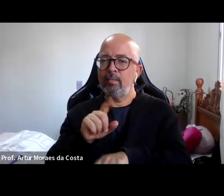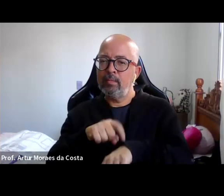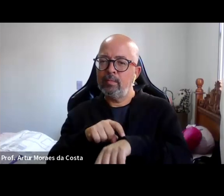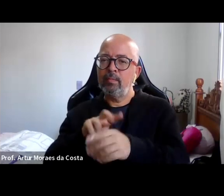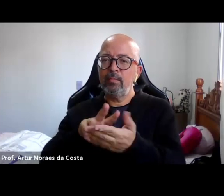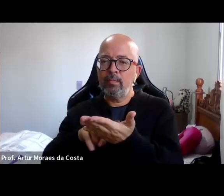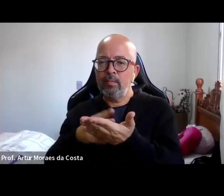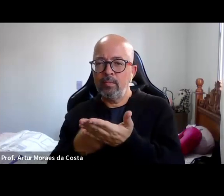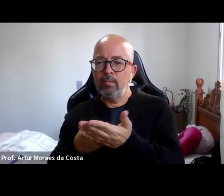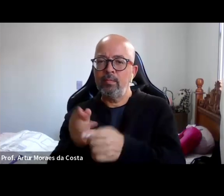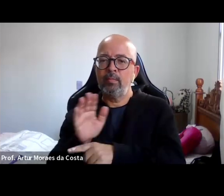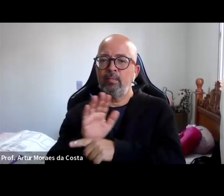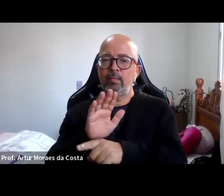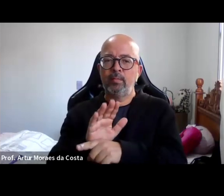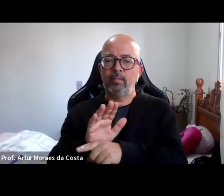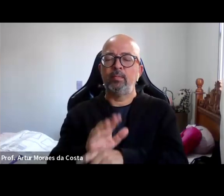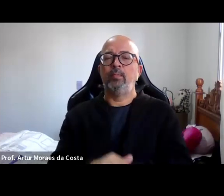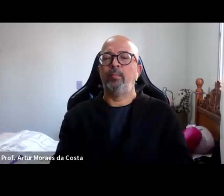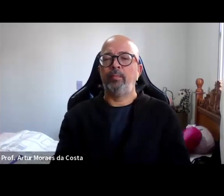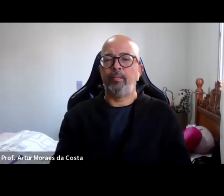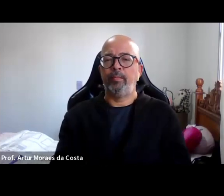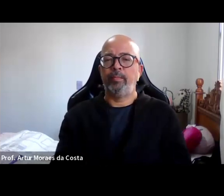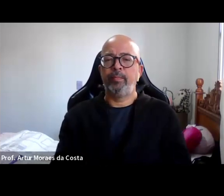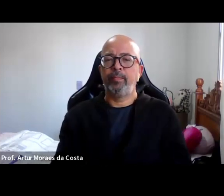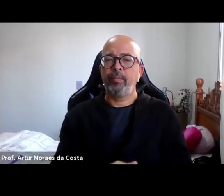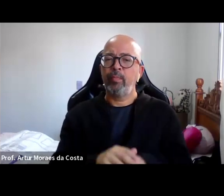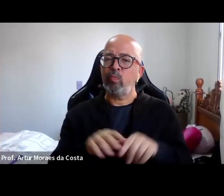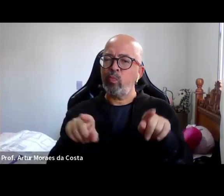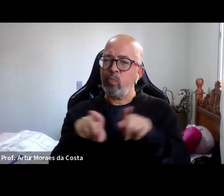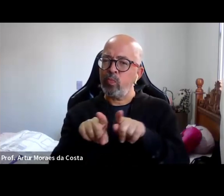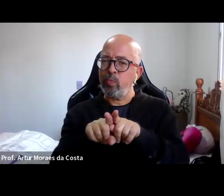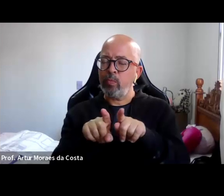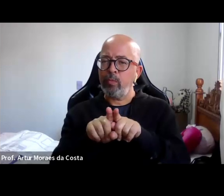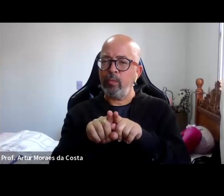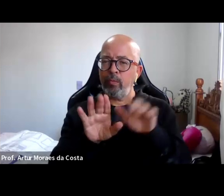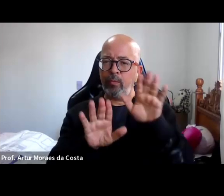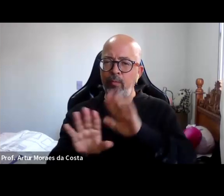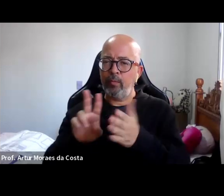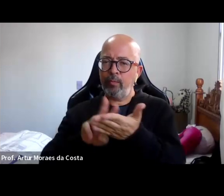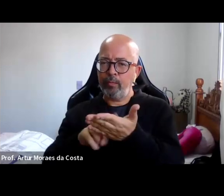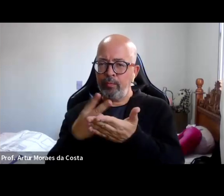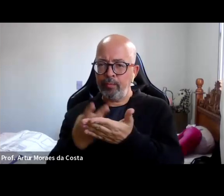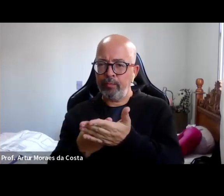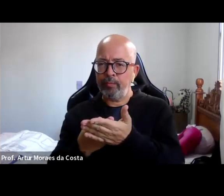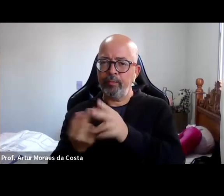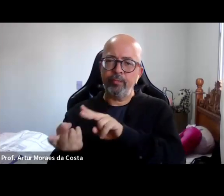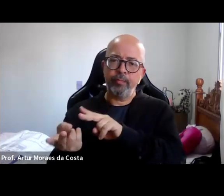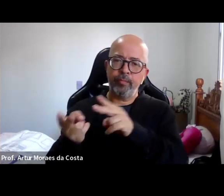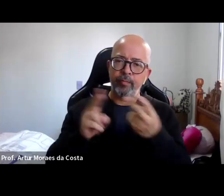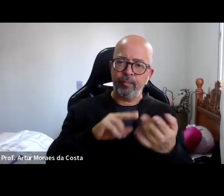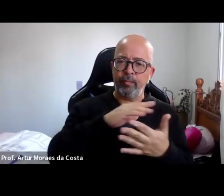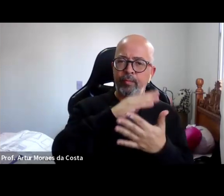favor Avísenme eh De igual manera eh más o menos a la mitad del